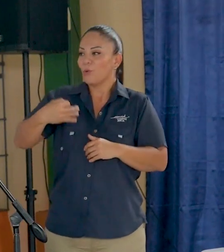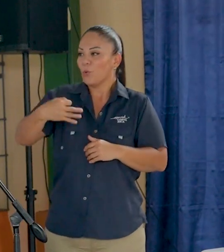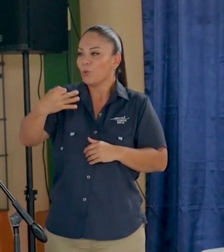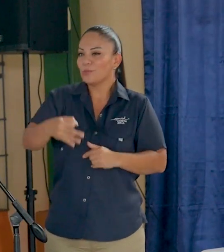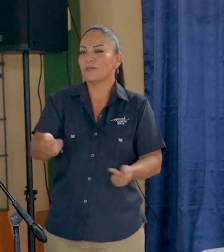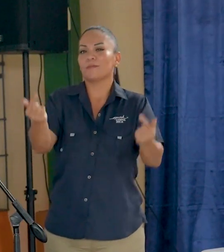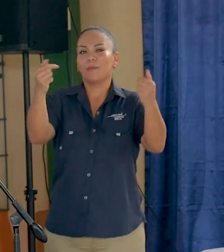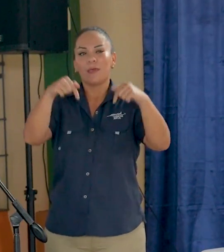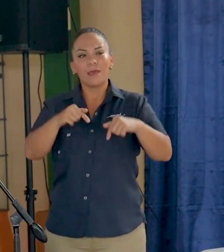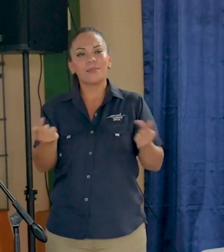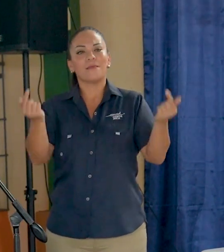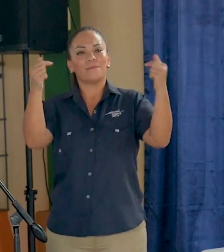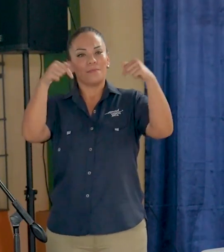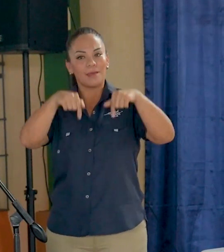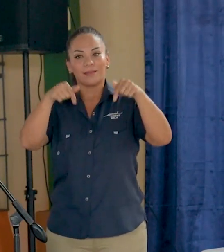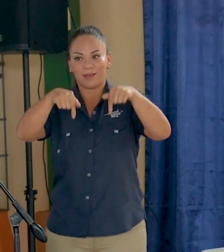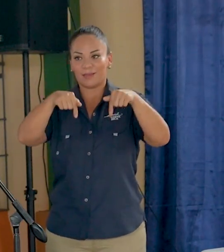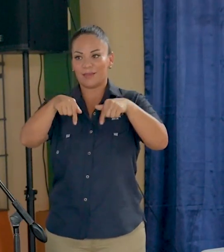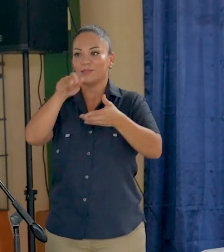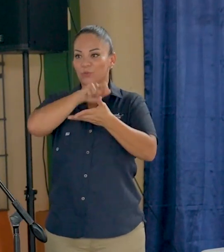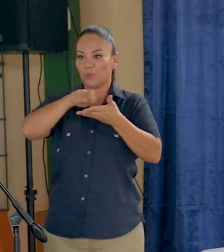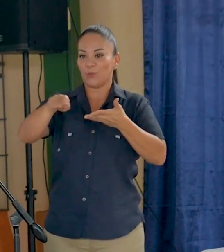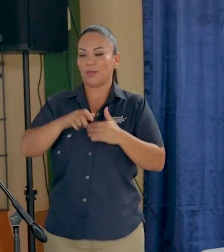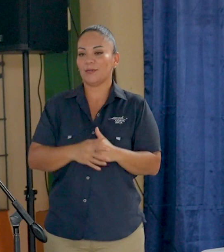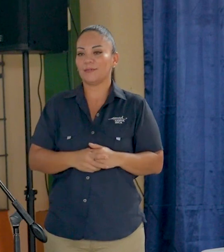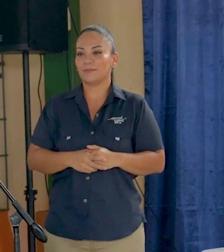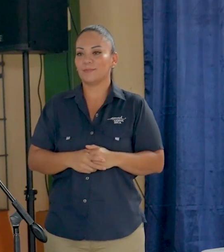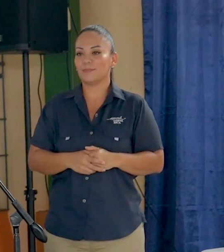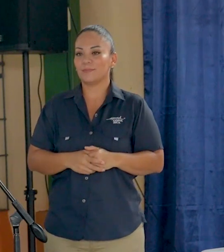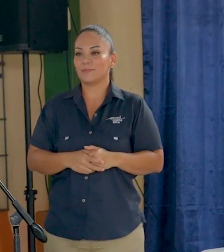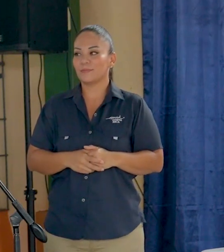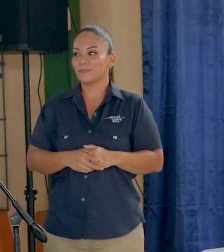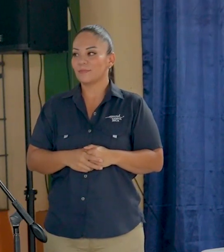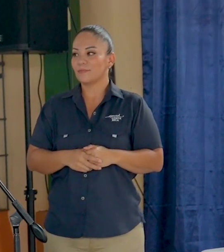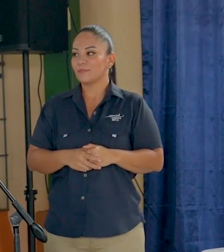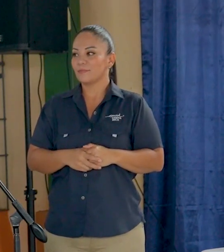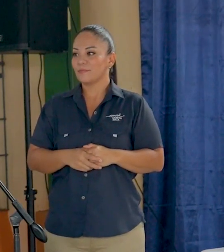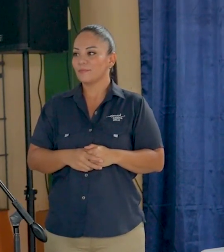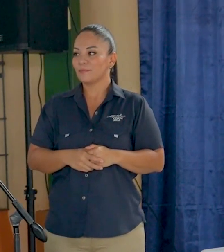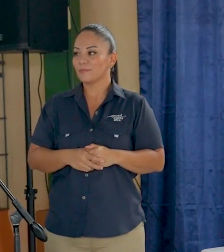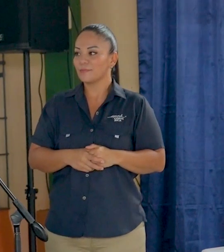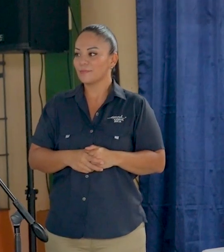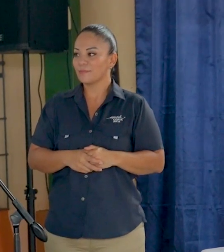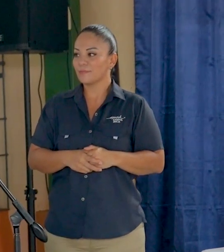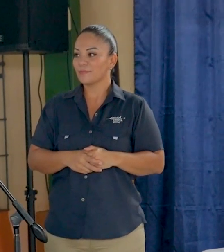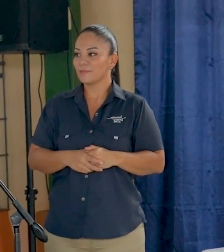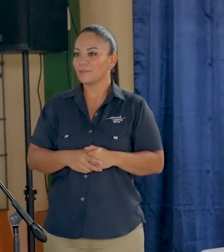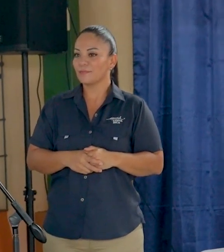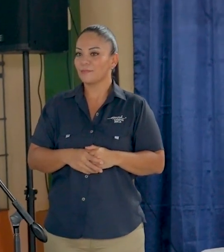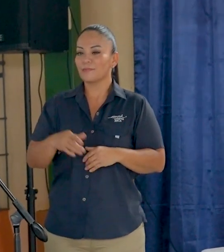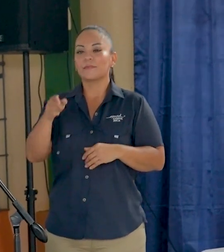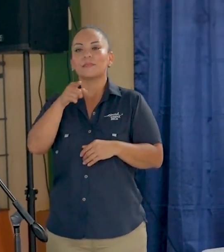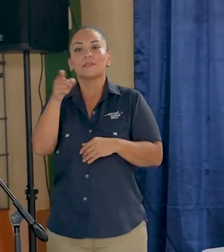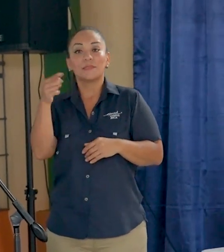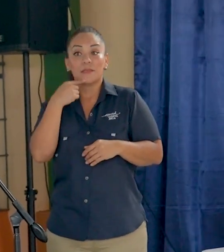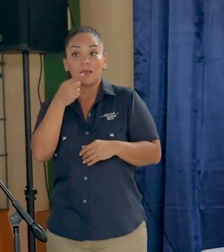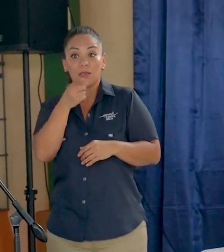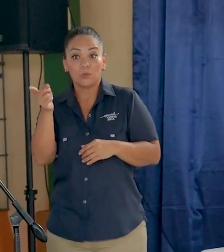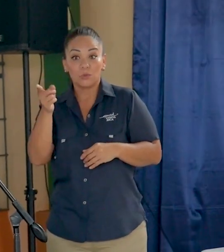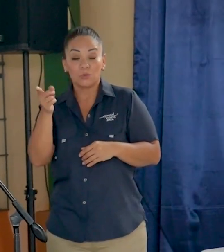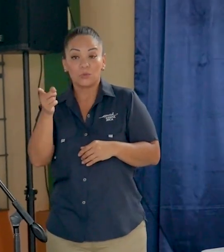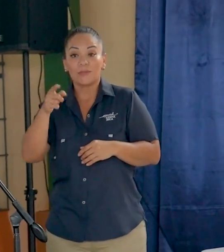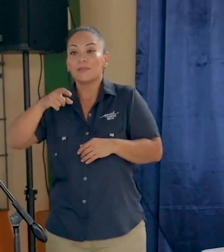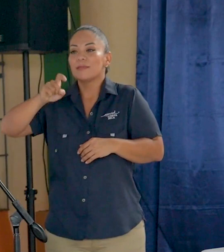vienen a esta escuela, que usan de manera, o que necesitan de